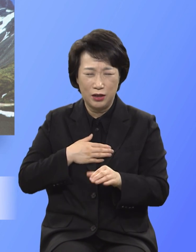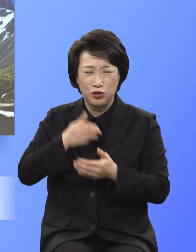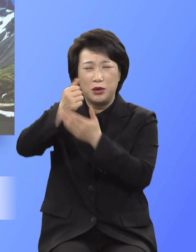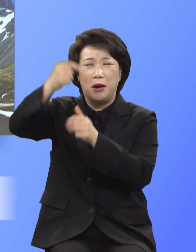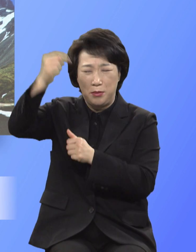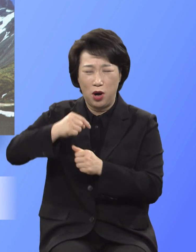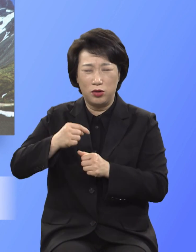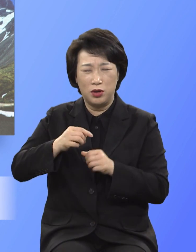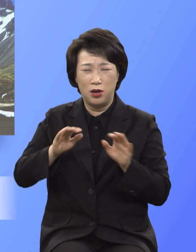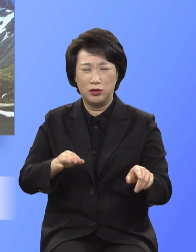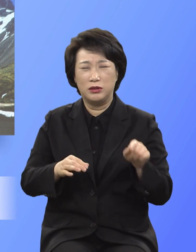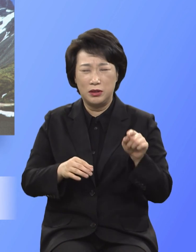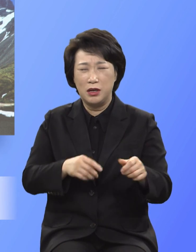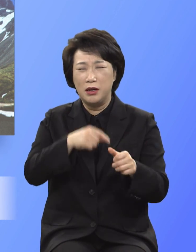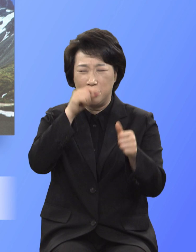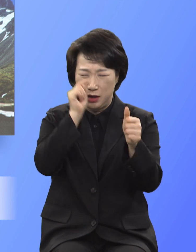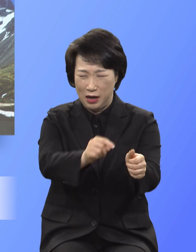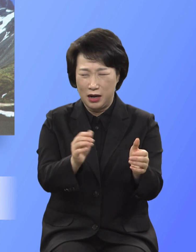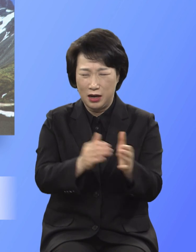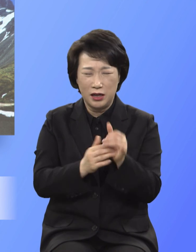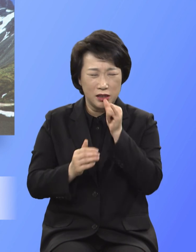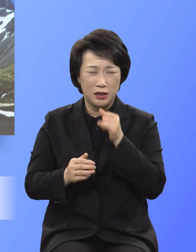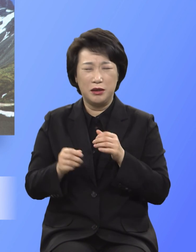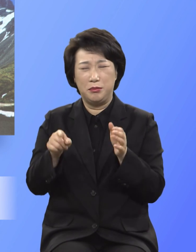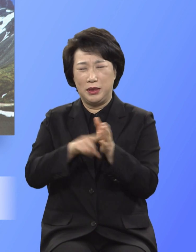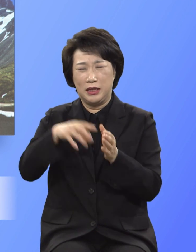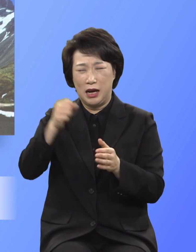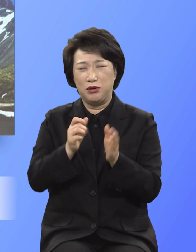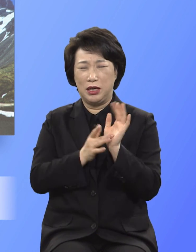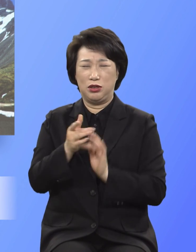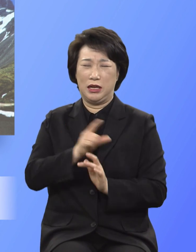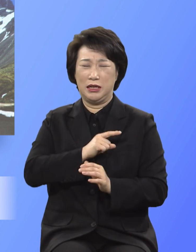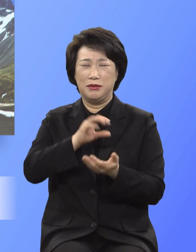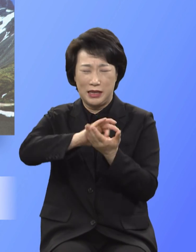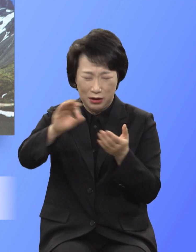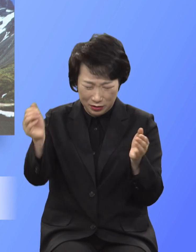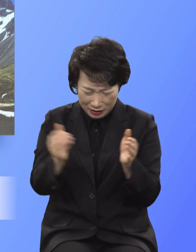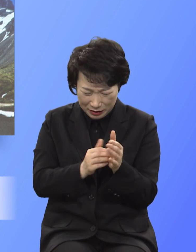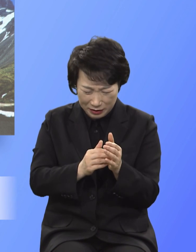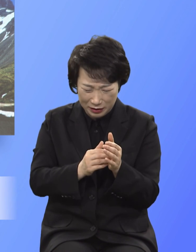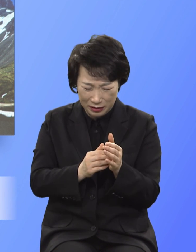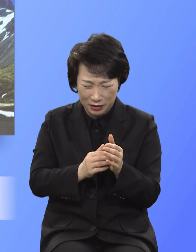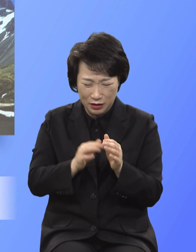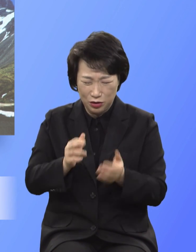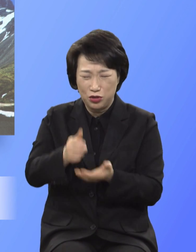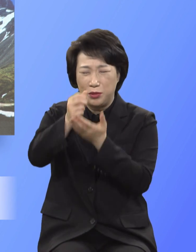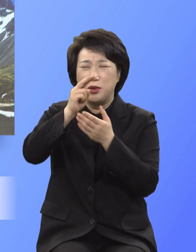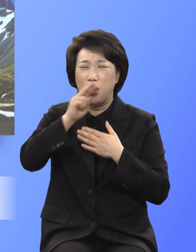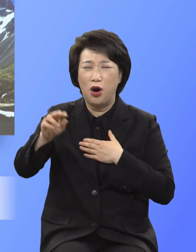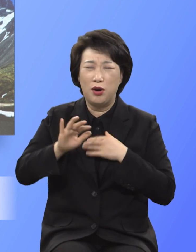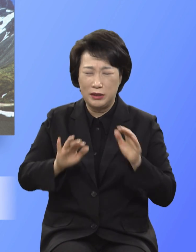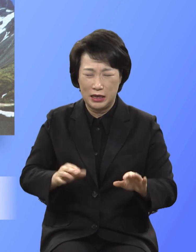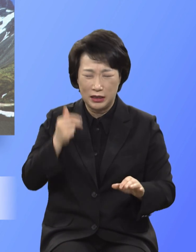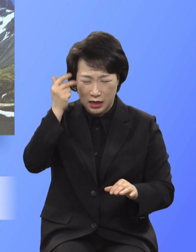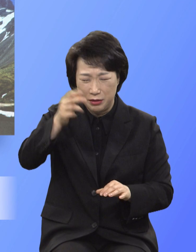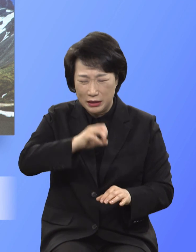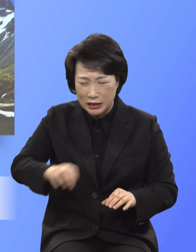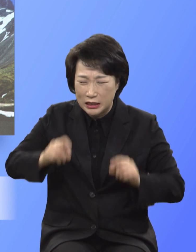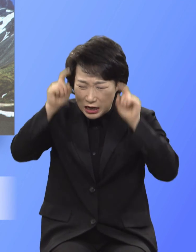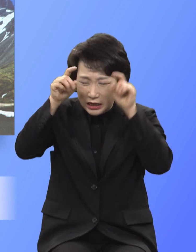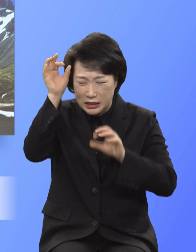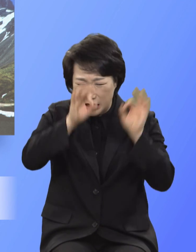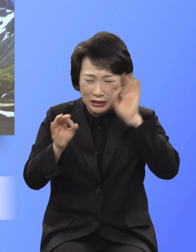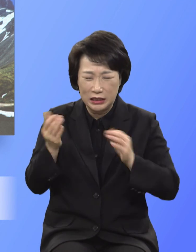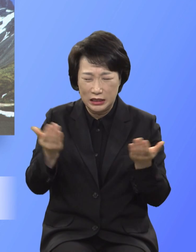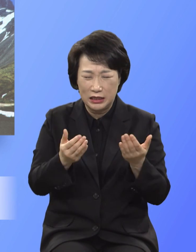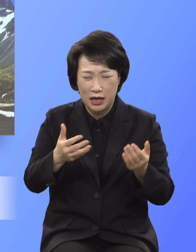말씀하셨사오니 믿음으로 예수 이름을 사용했사오니 주여 이런 양을 찾는 일에